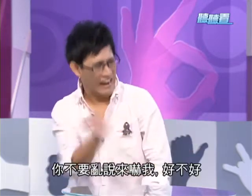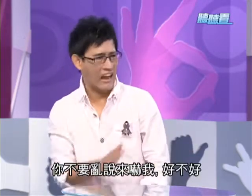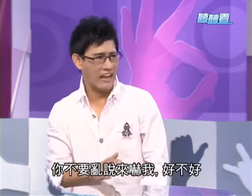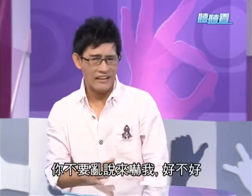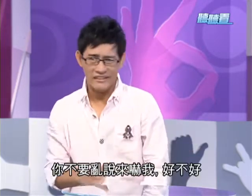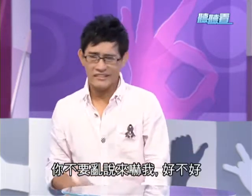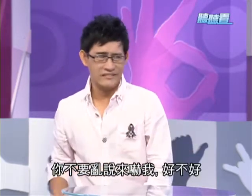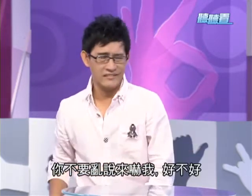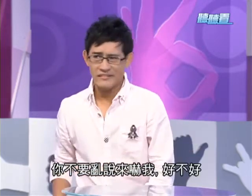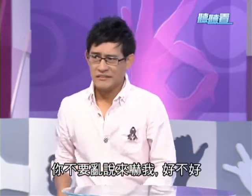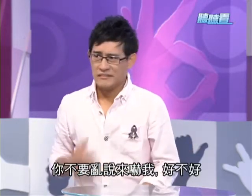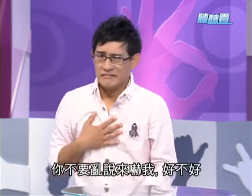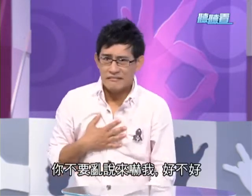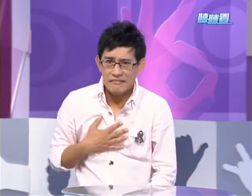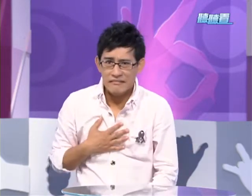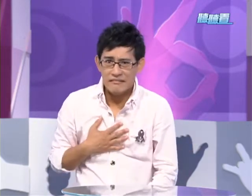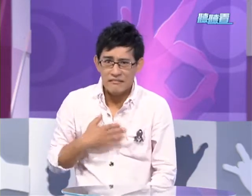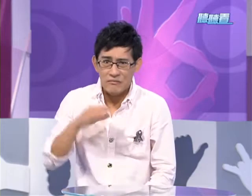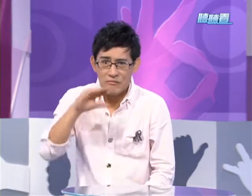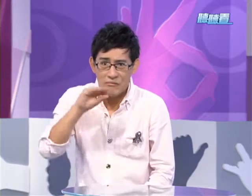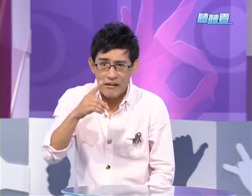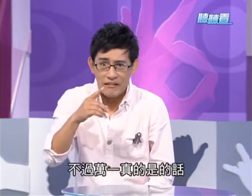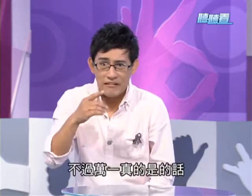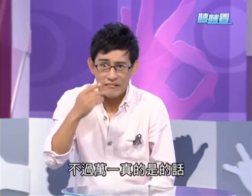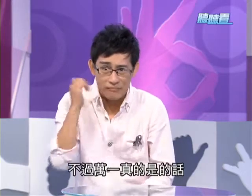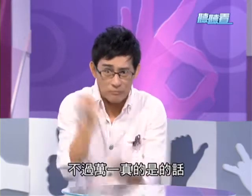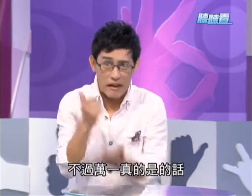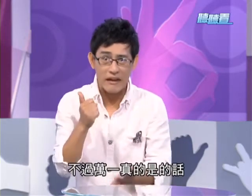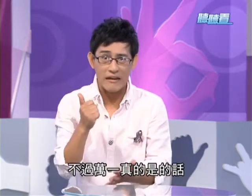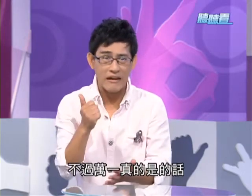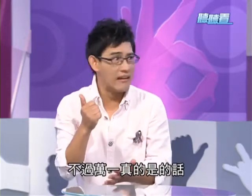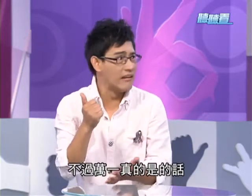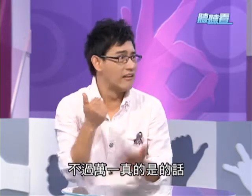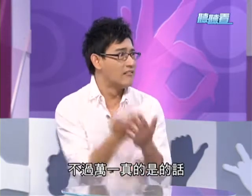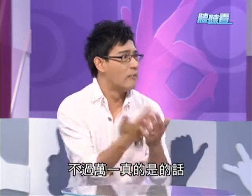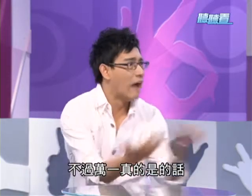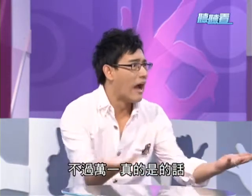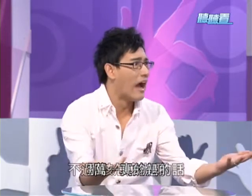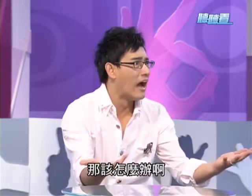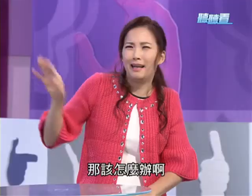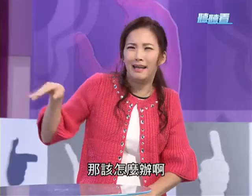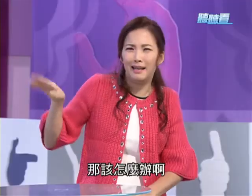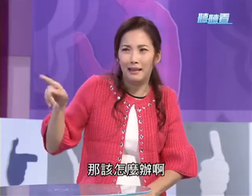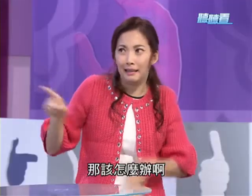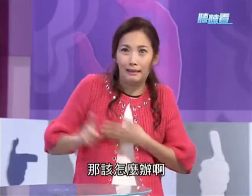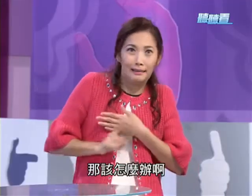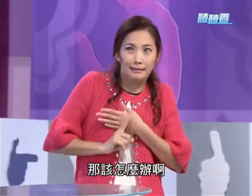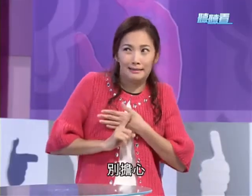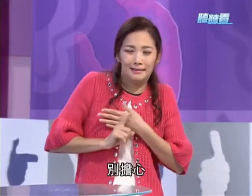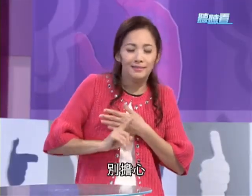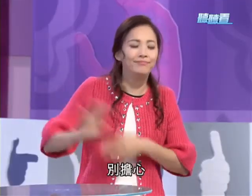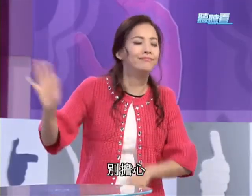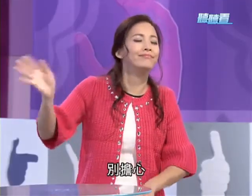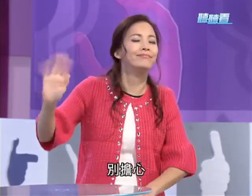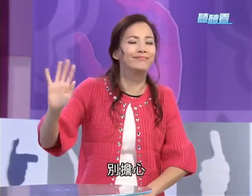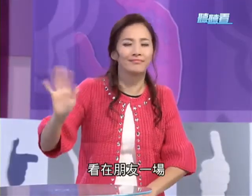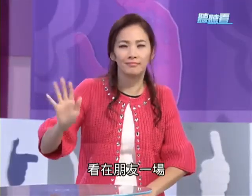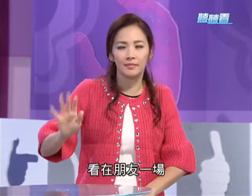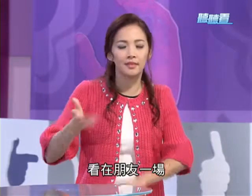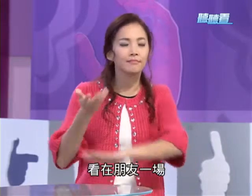吓我好不好？不过万一真的是的话，那该怎么办啊？ 别担心，看在